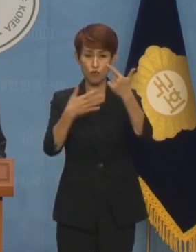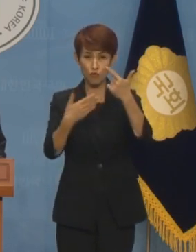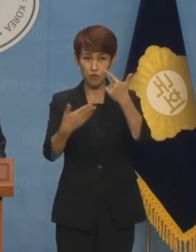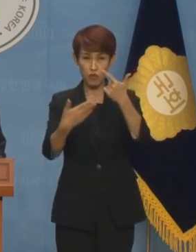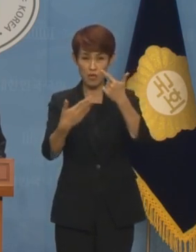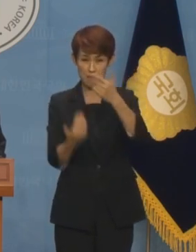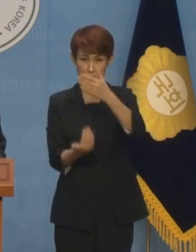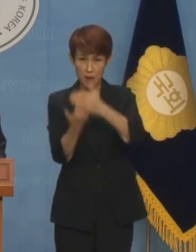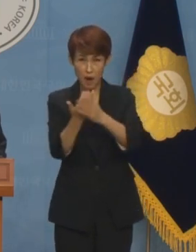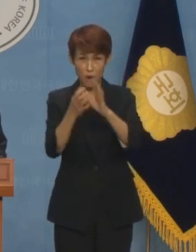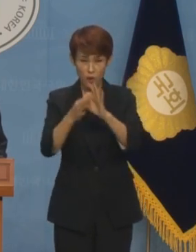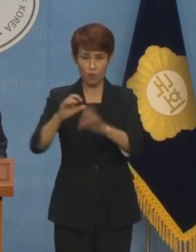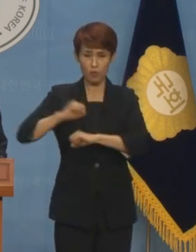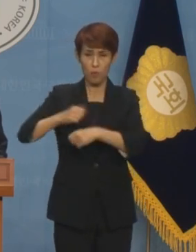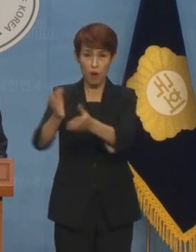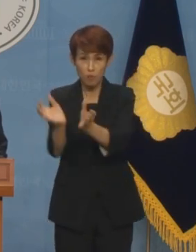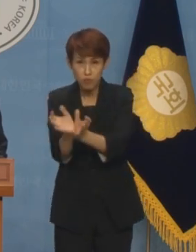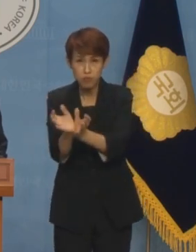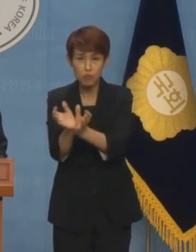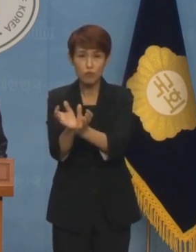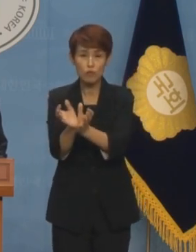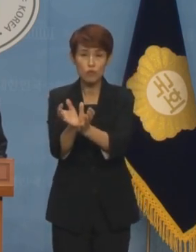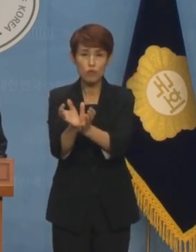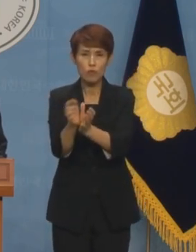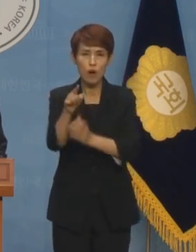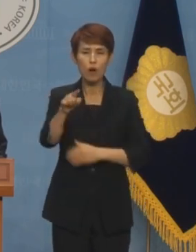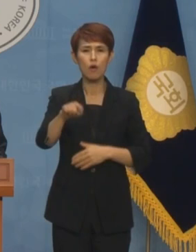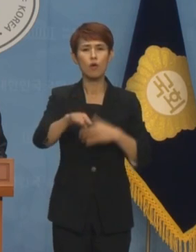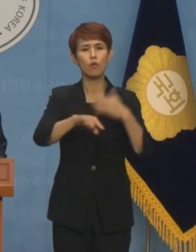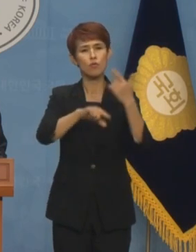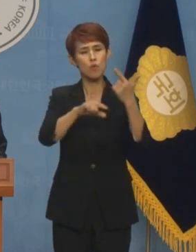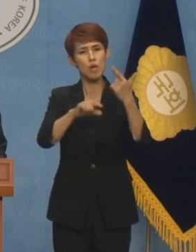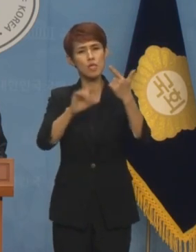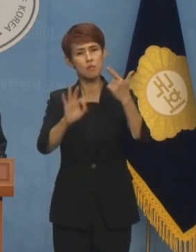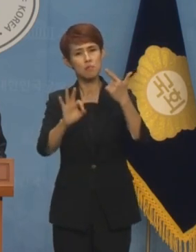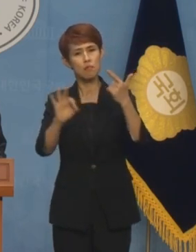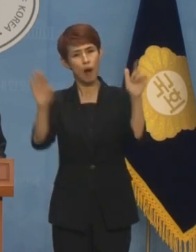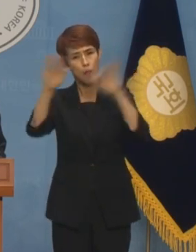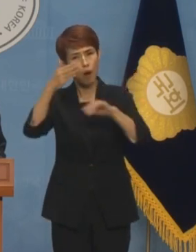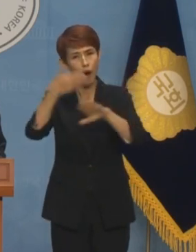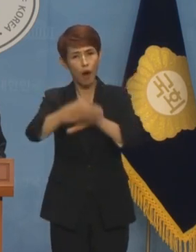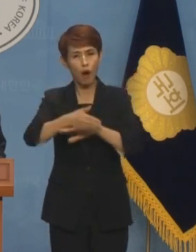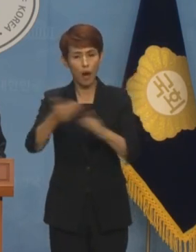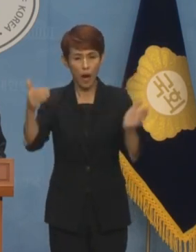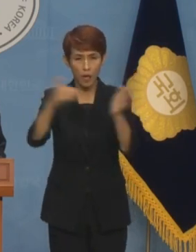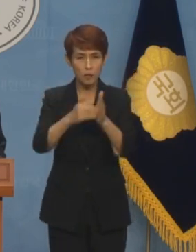국방부 합참본부는 6월 10일 저녁까지 사태를 파악하지 못하고 있었습니다.